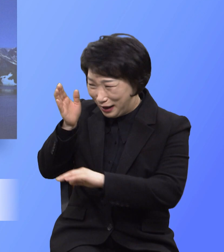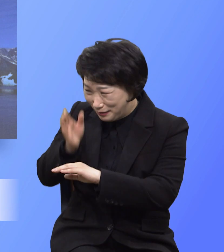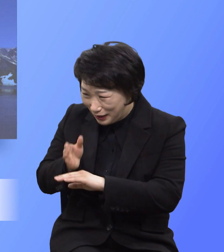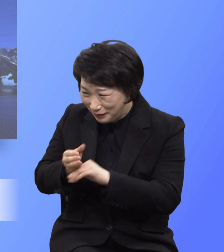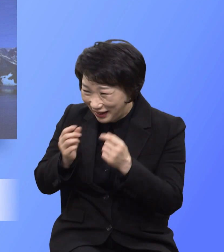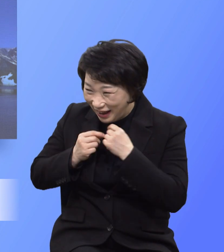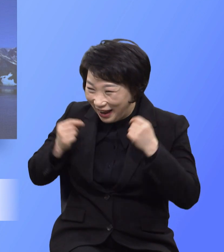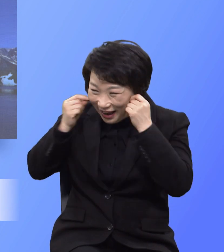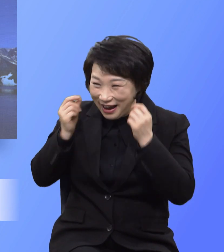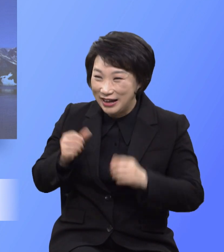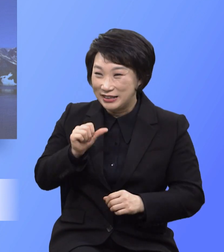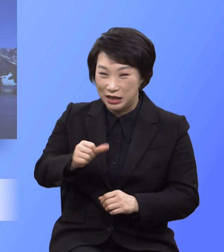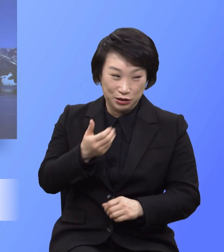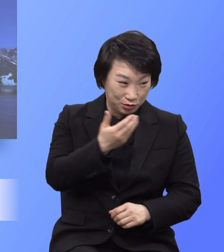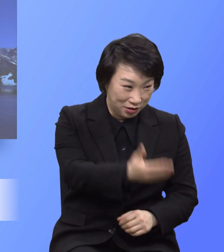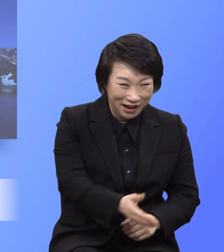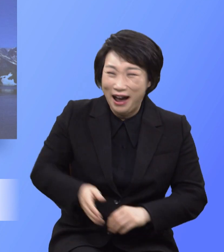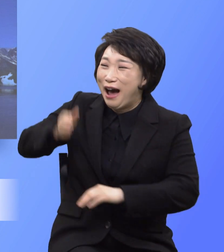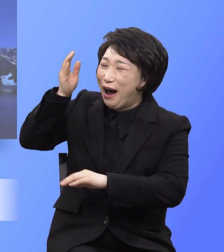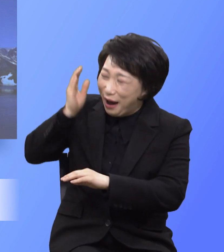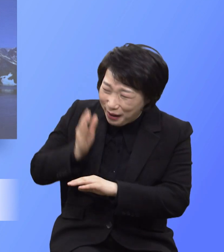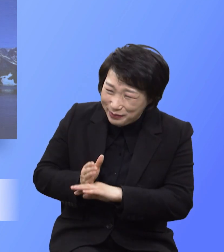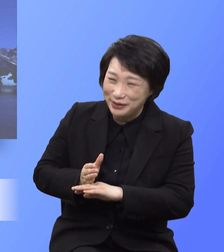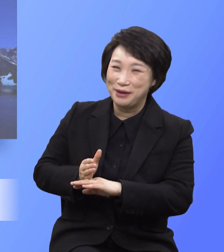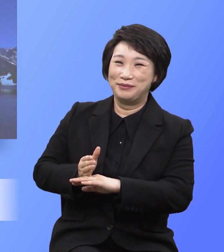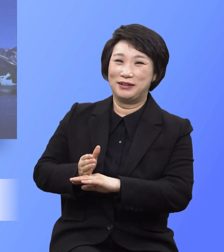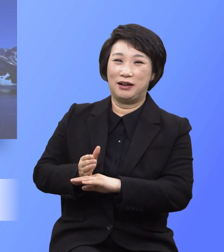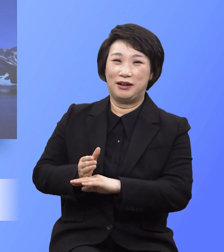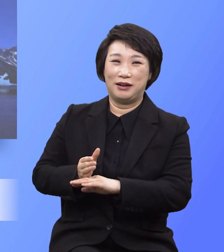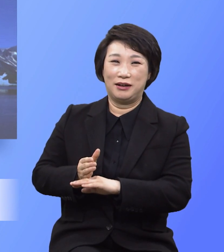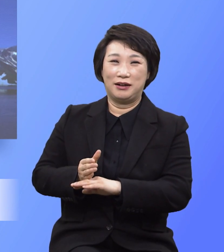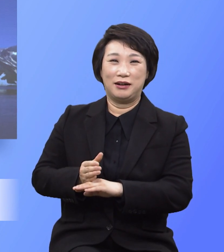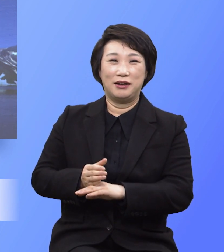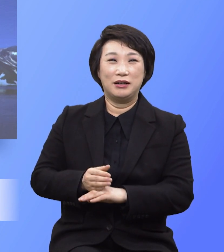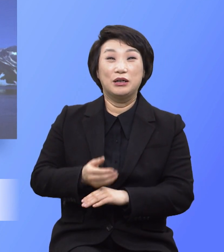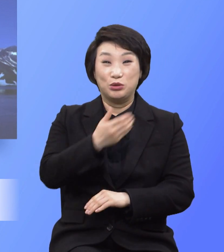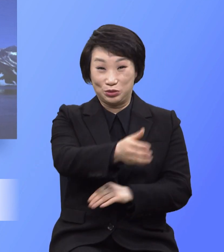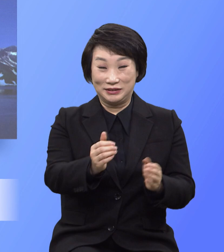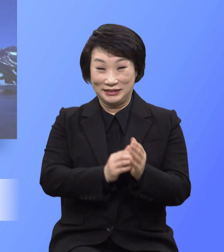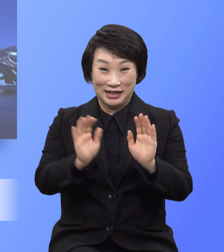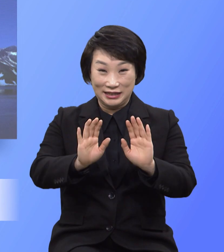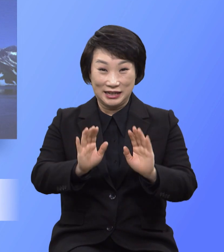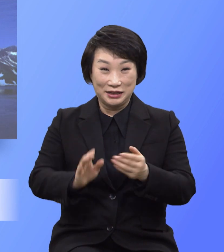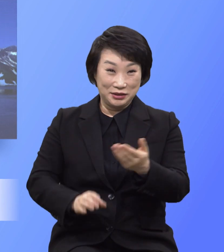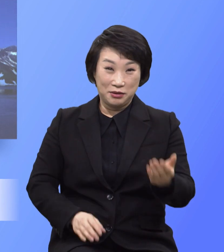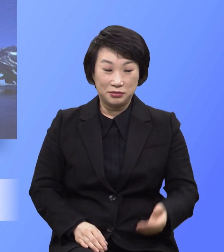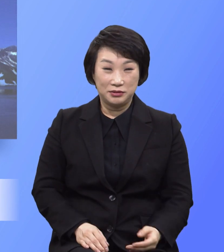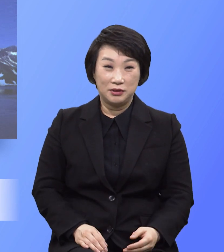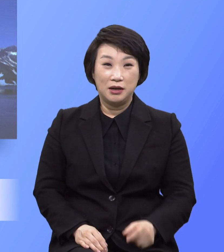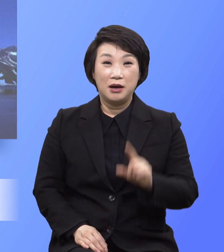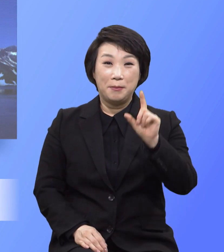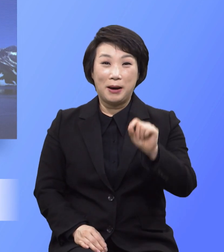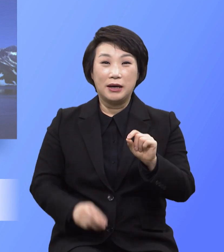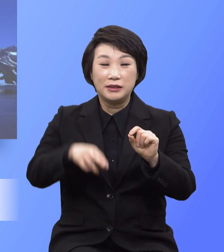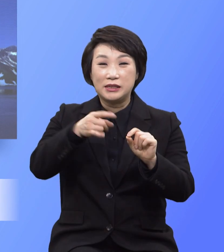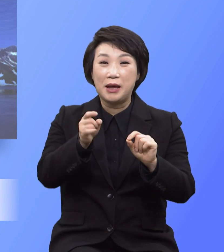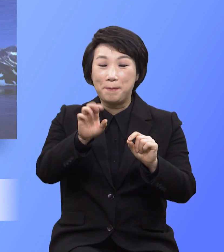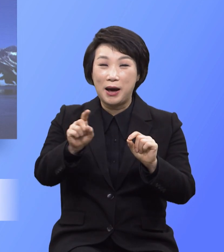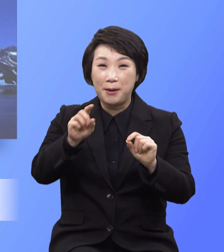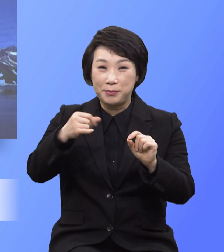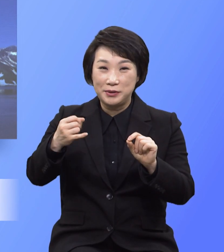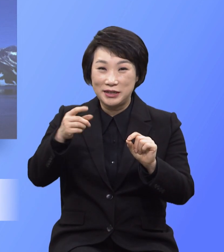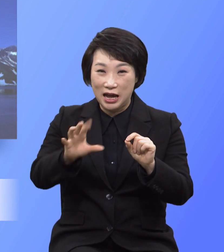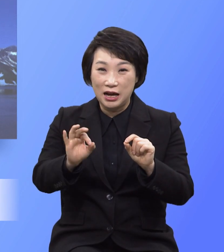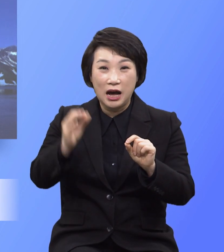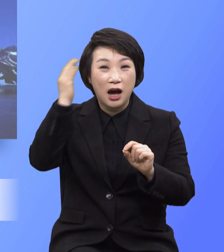감사합니다. 5장 줬어요. 감사합니다. 그것만 준 것이 아니라 10,000 세파프랑 우리나라